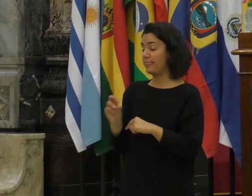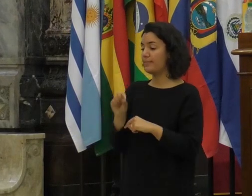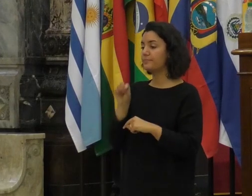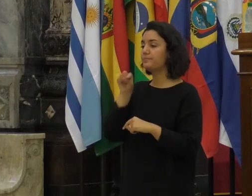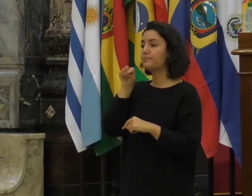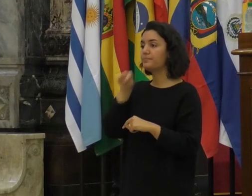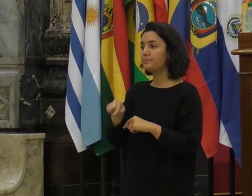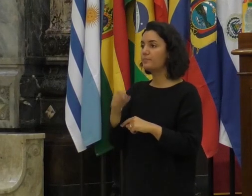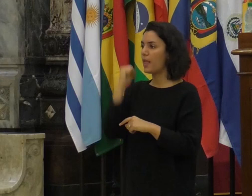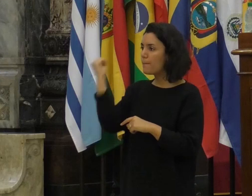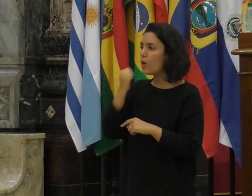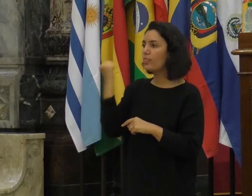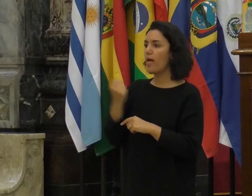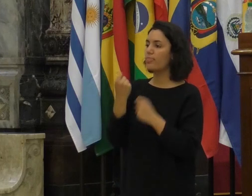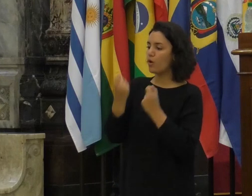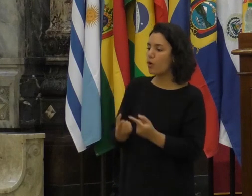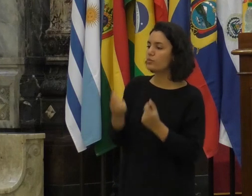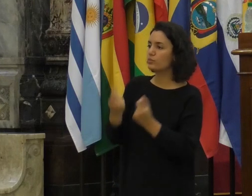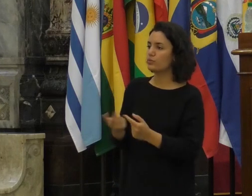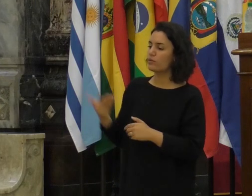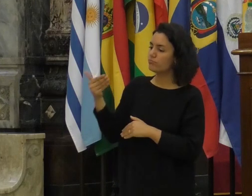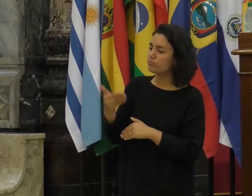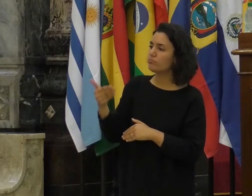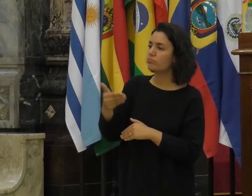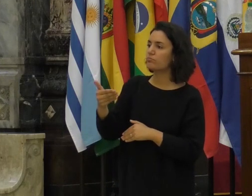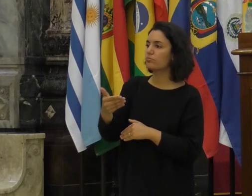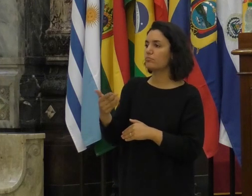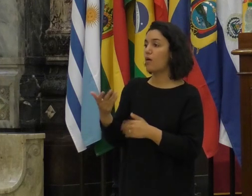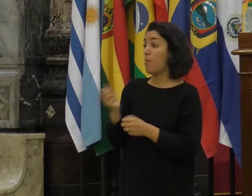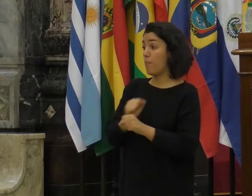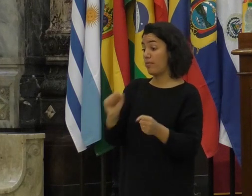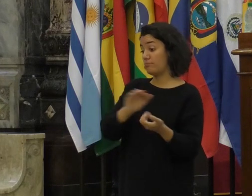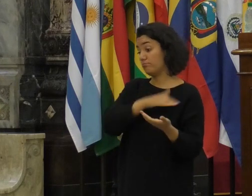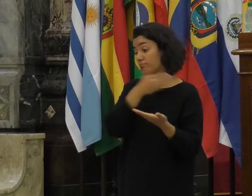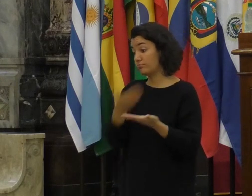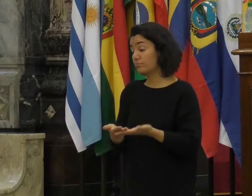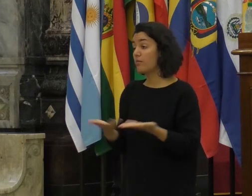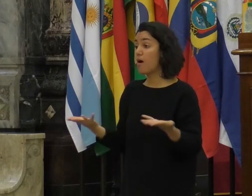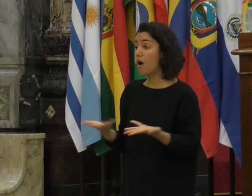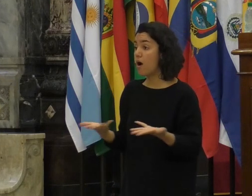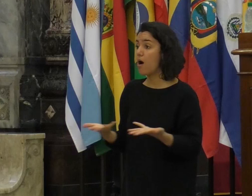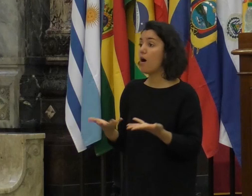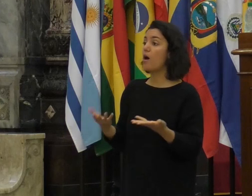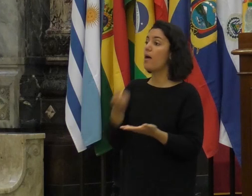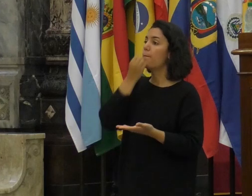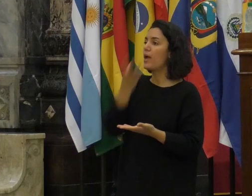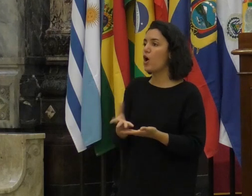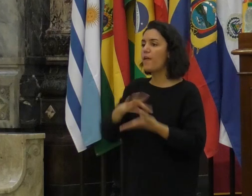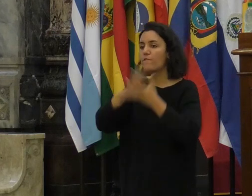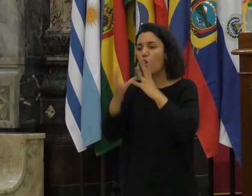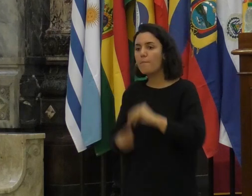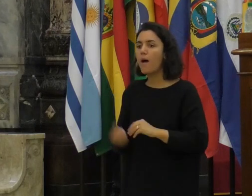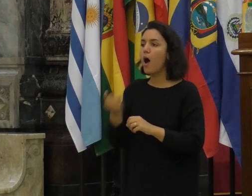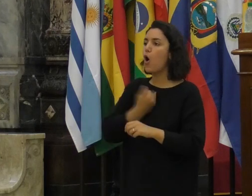importantes contribuciones que permiten que hoy dispongamos de mejores herramientas para entender cómo se produce